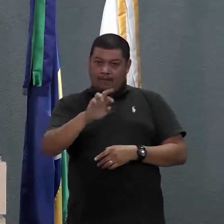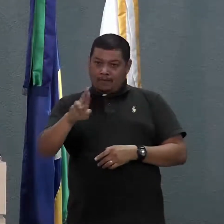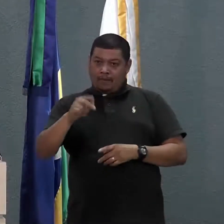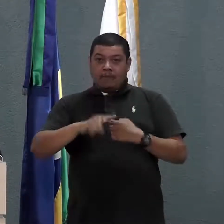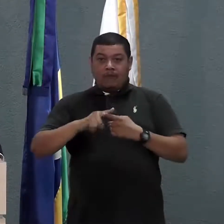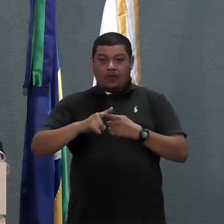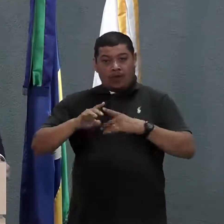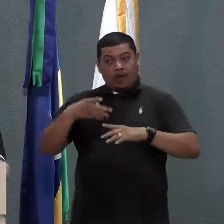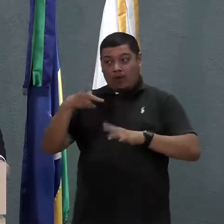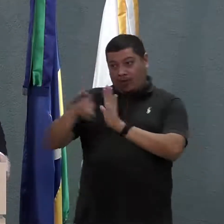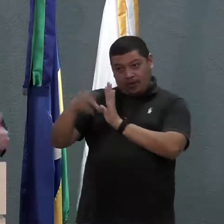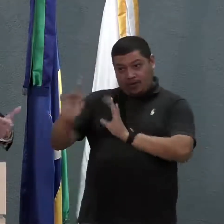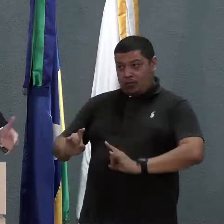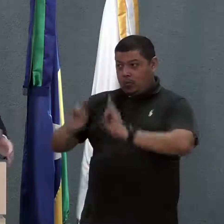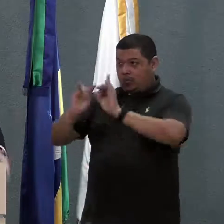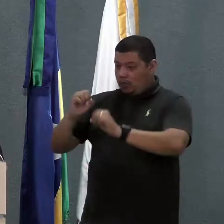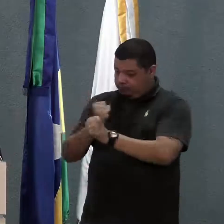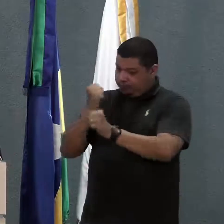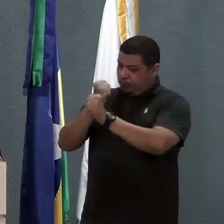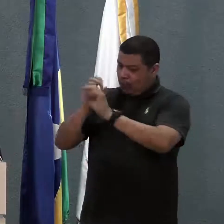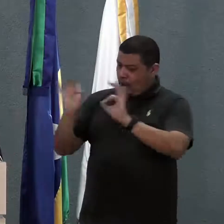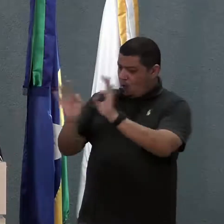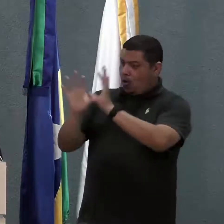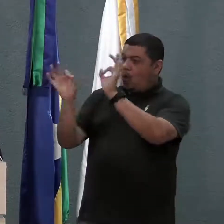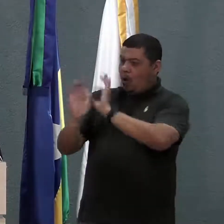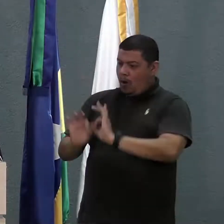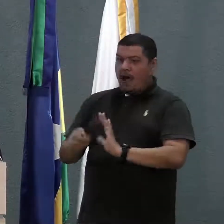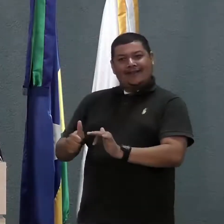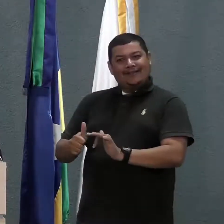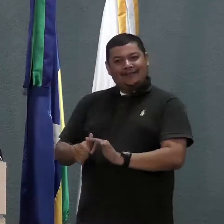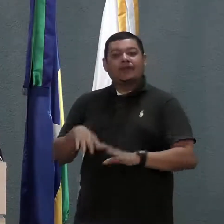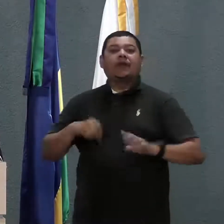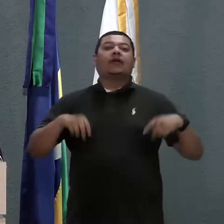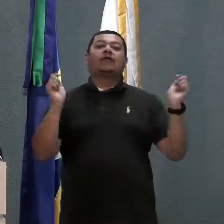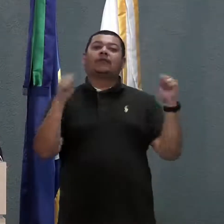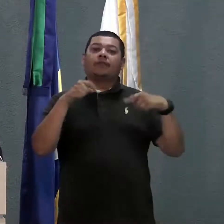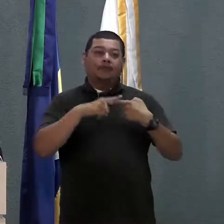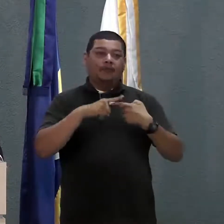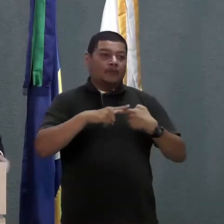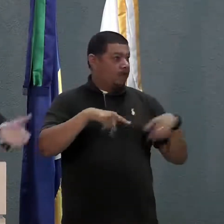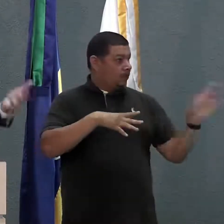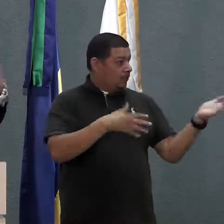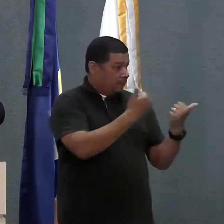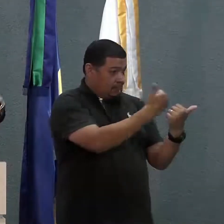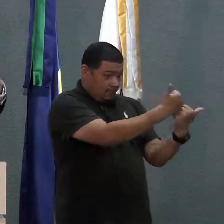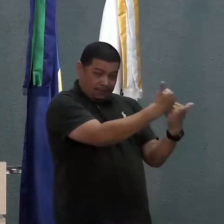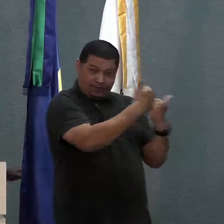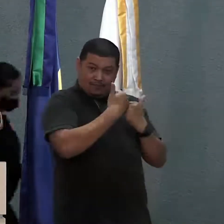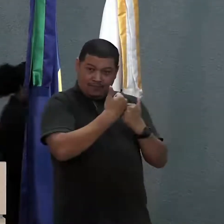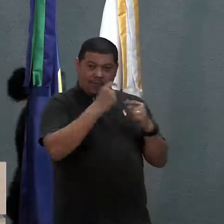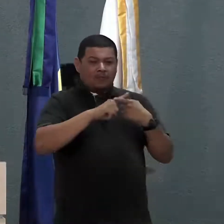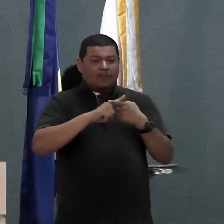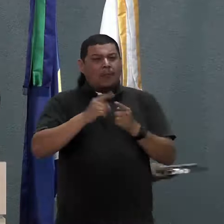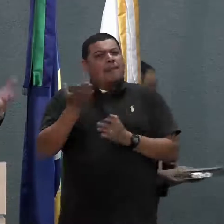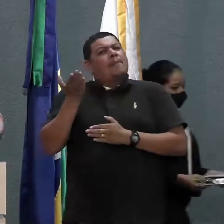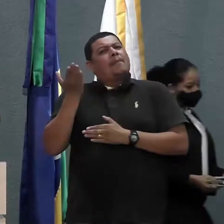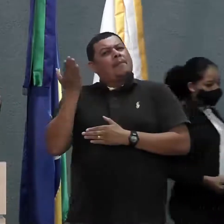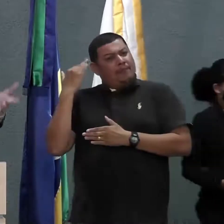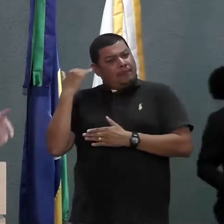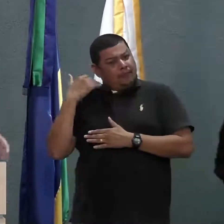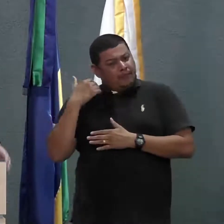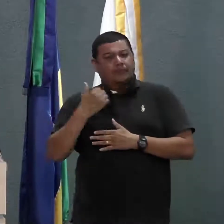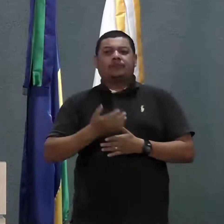do prédio. E esse sonho só foi possível também graças ao apoio dessa casa, que lá em outra legislatura também nos